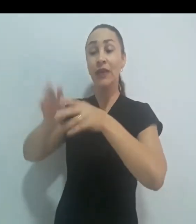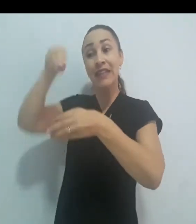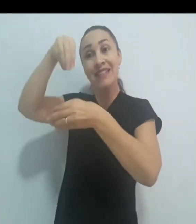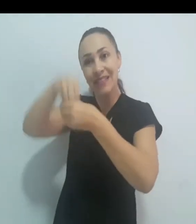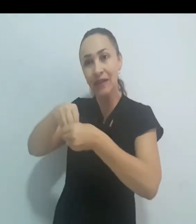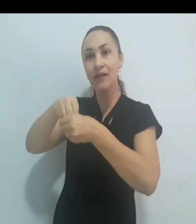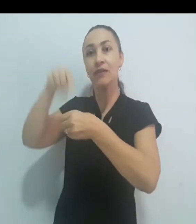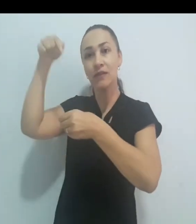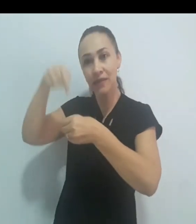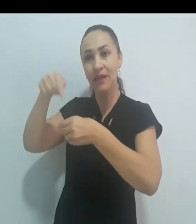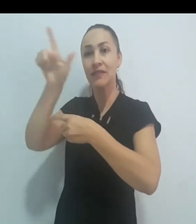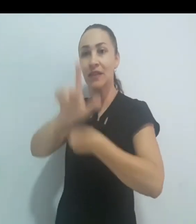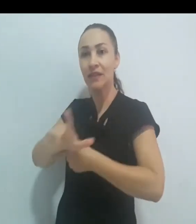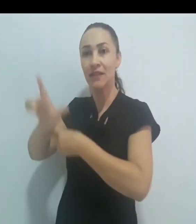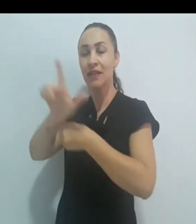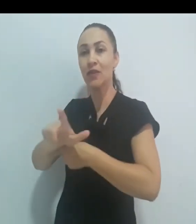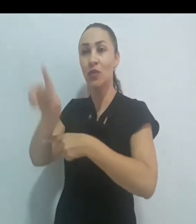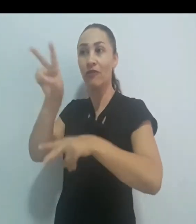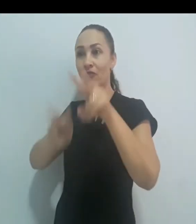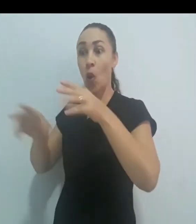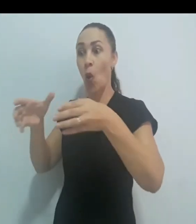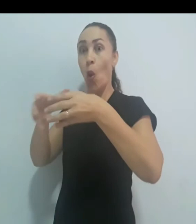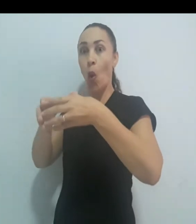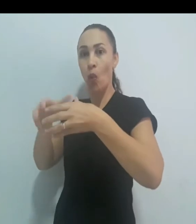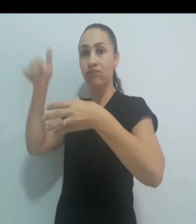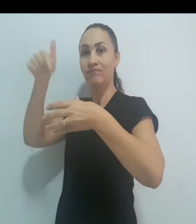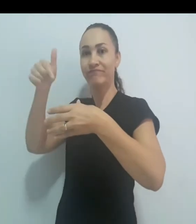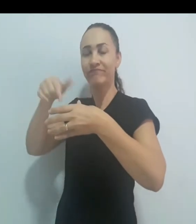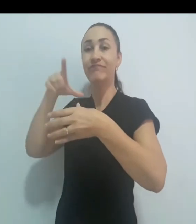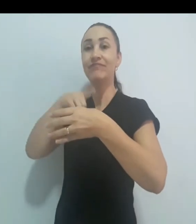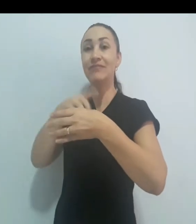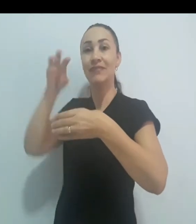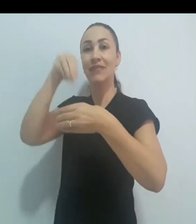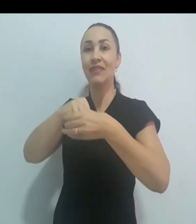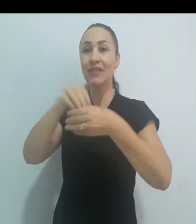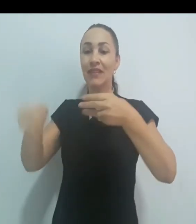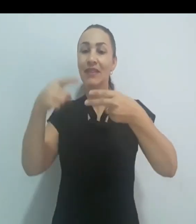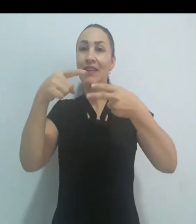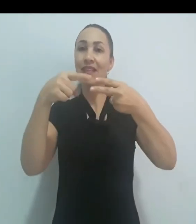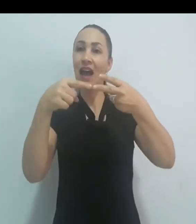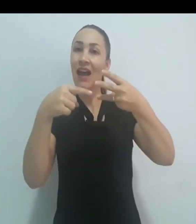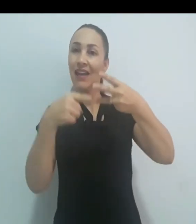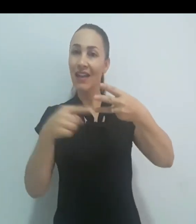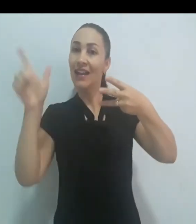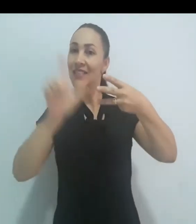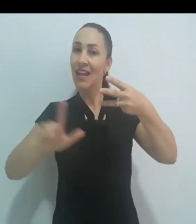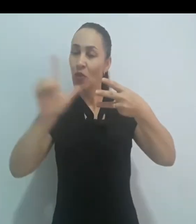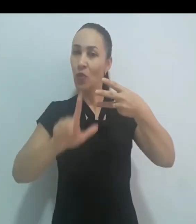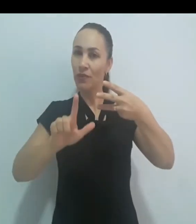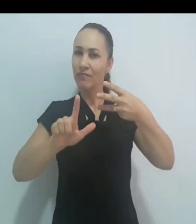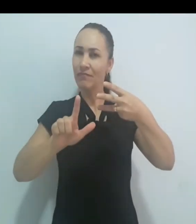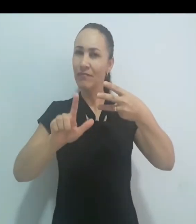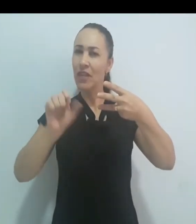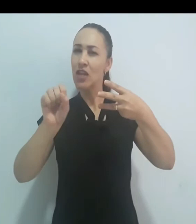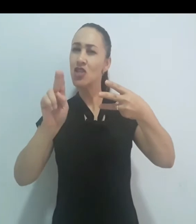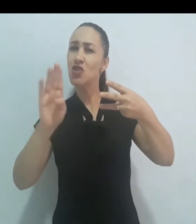dessa literatura visual, que é esse grupo maior, tem aí 3 outras subliteraturas, né?